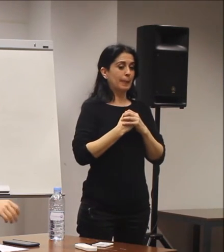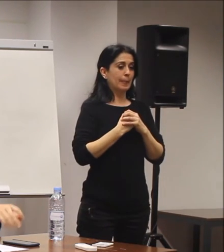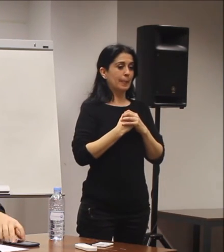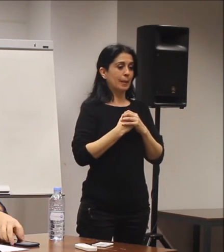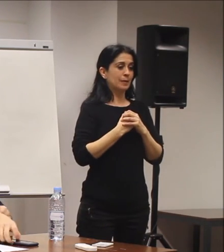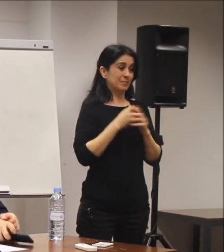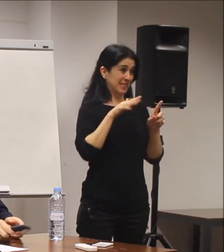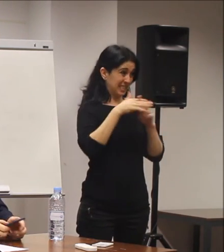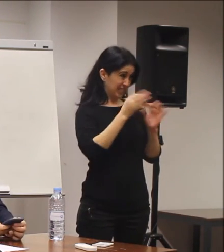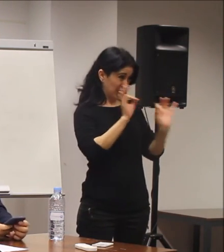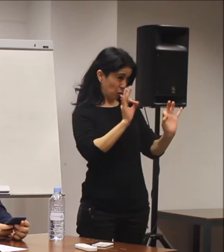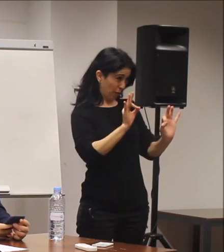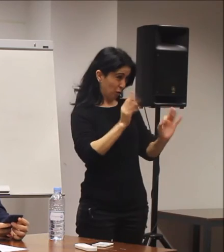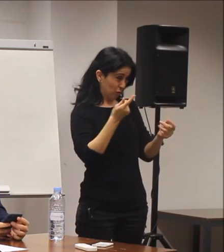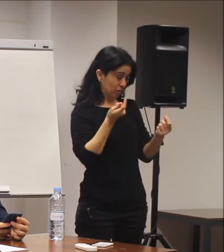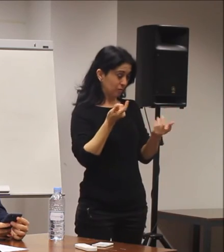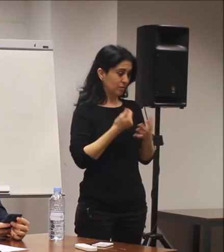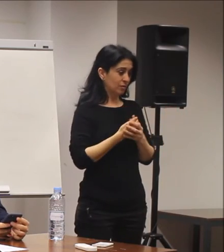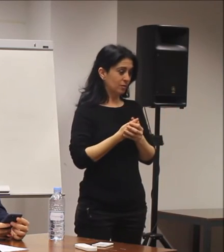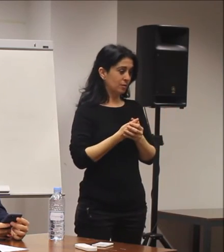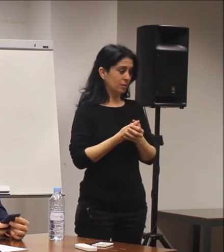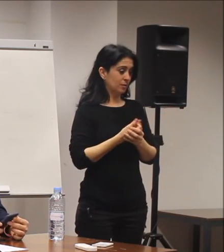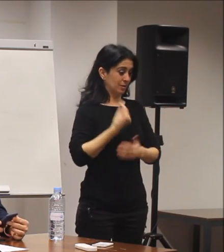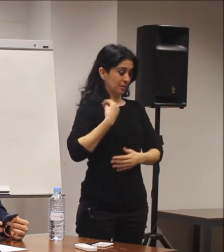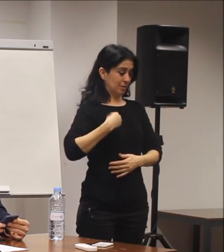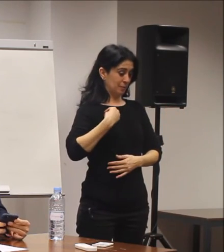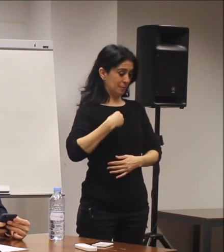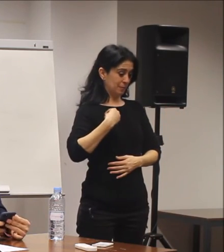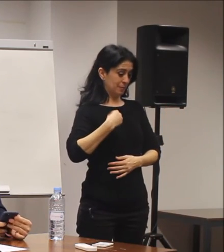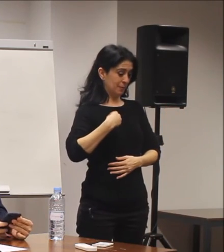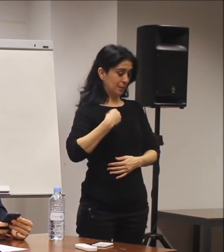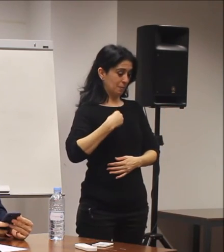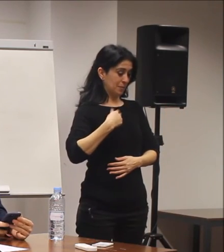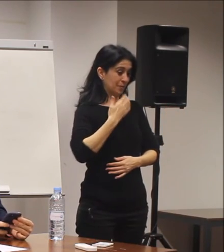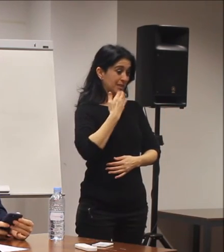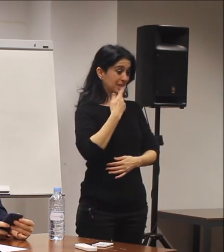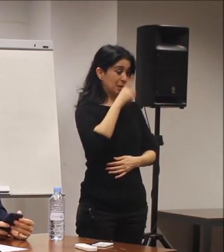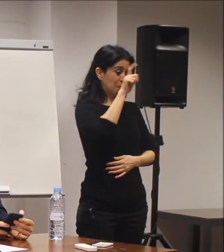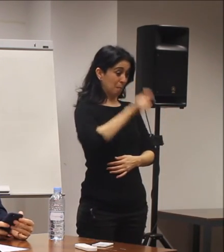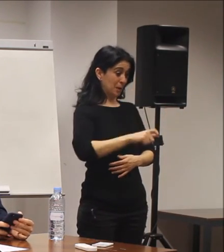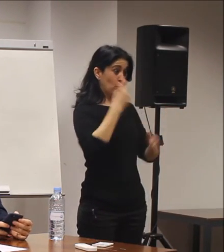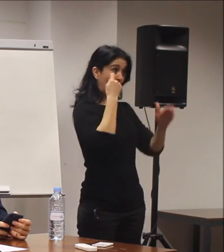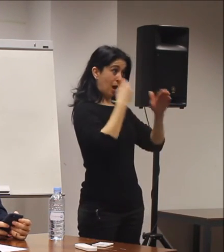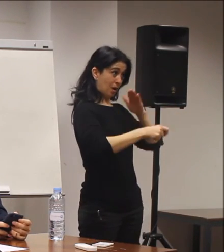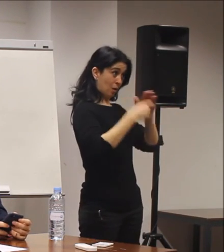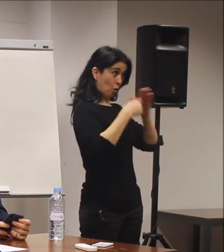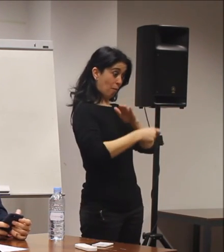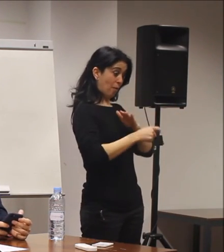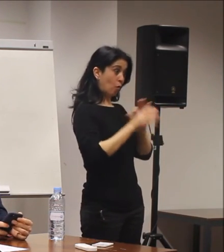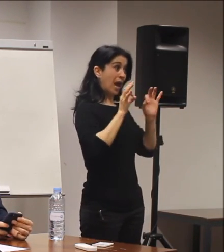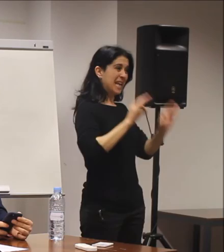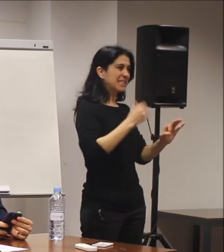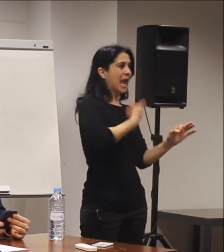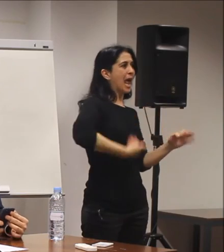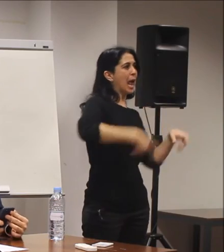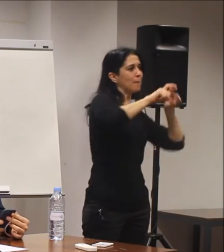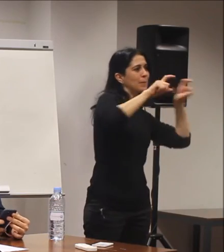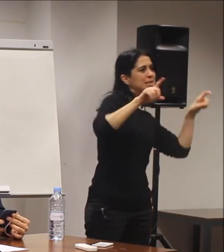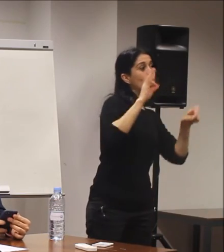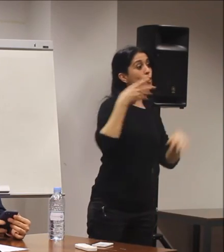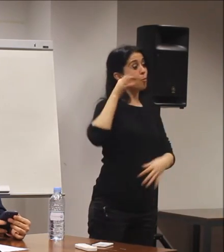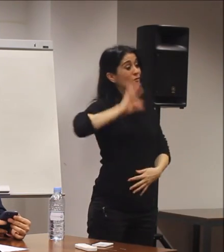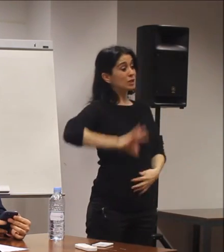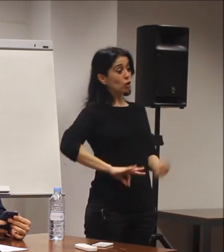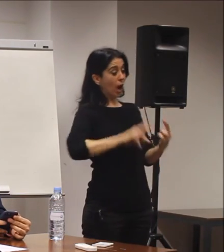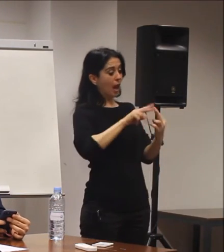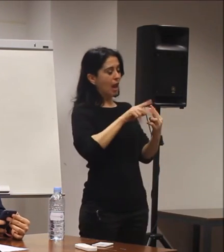estos casos en los que el prestatario es un profesional o un empresario. Alguna hay, pero las posibilidades de